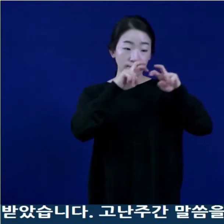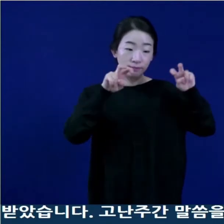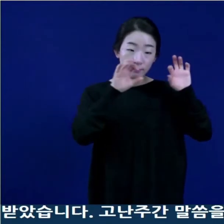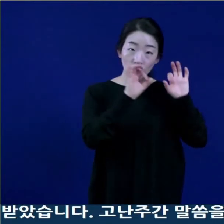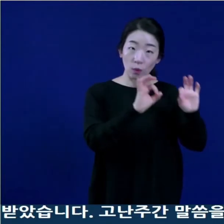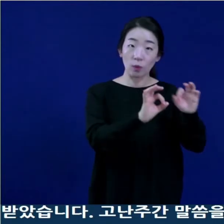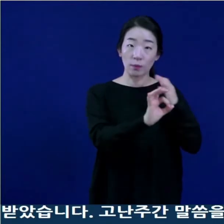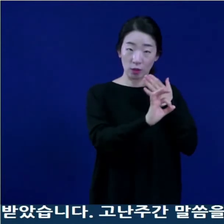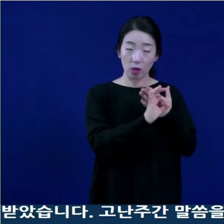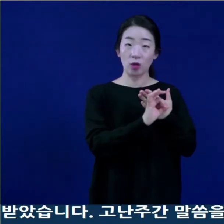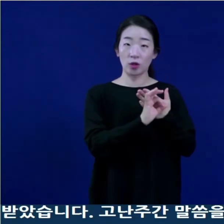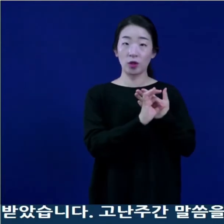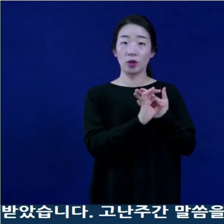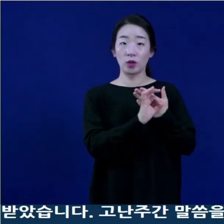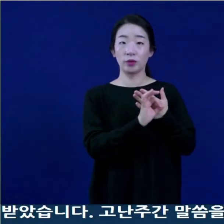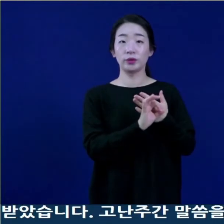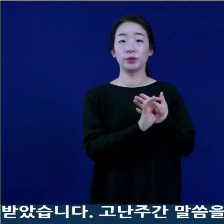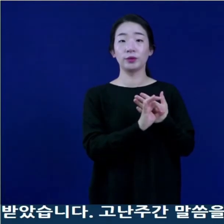예수님